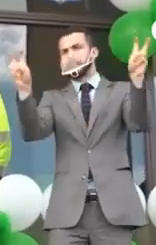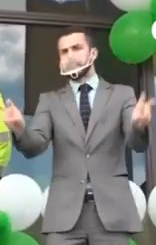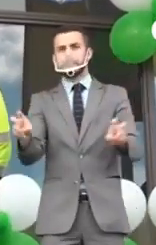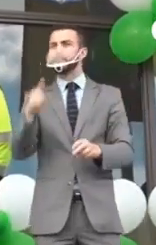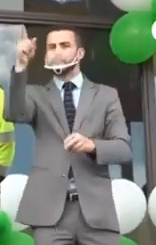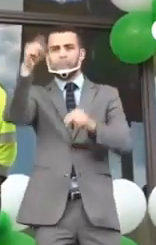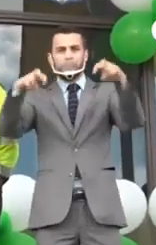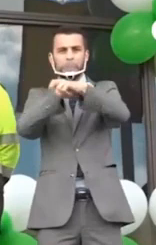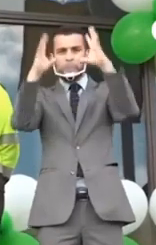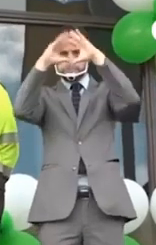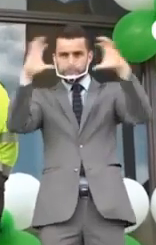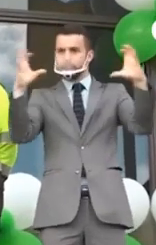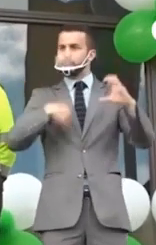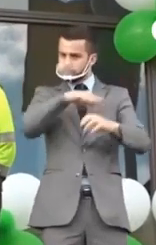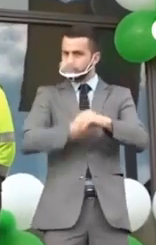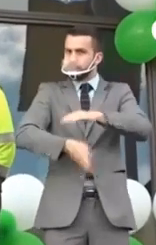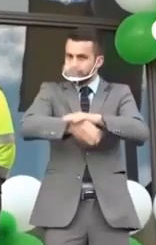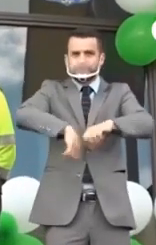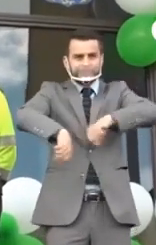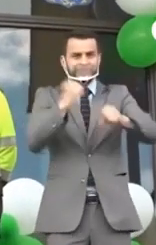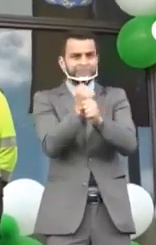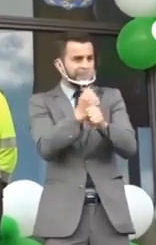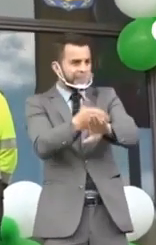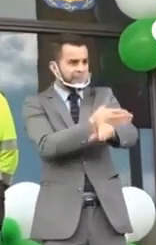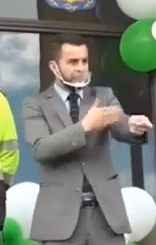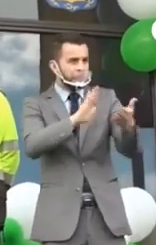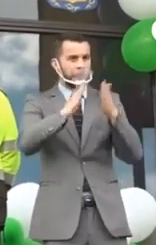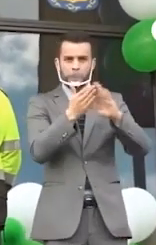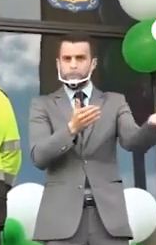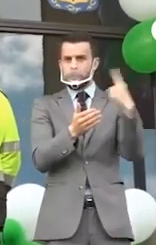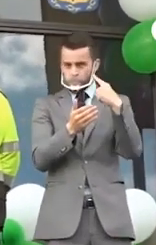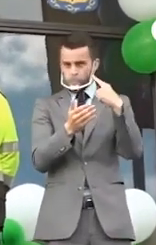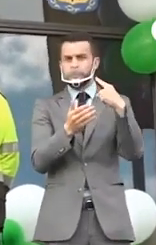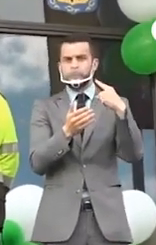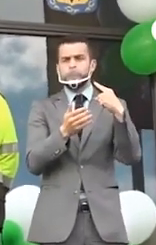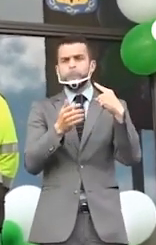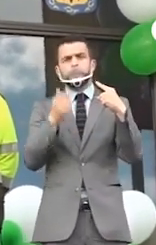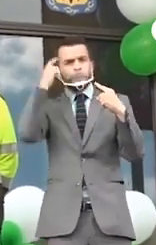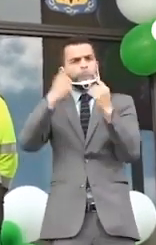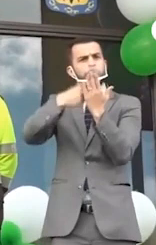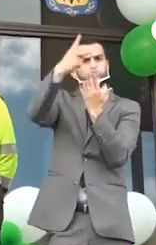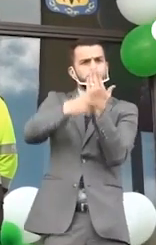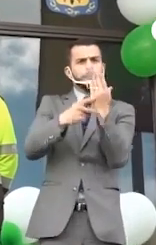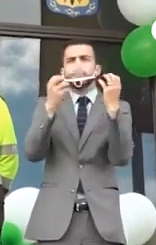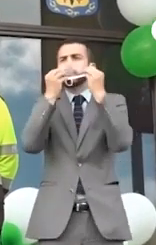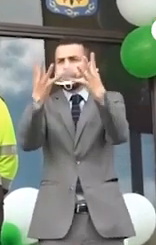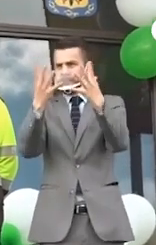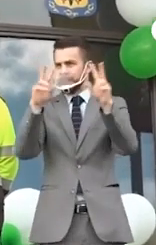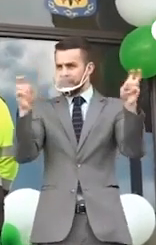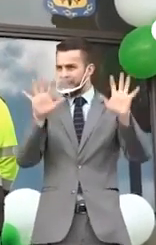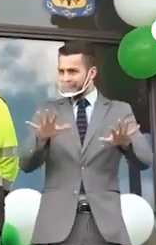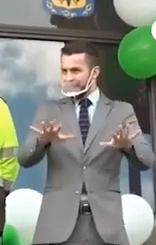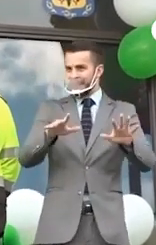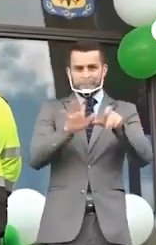por la alcaldía de bogotá el 9 de septiembre se registró un cacerolazo pacífico al frente del ccai que contó con una baja participación